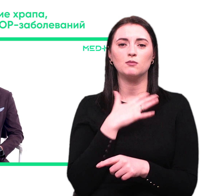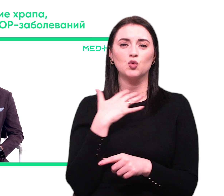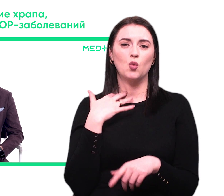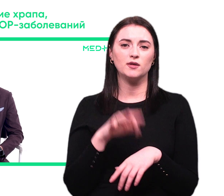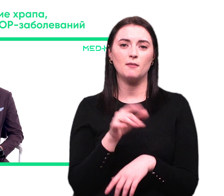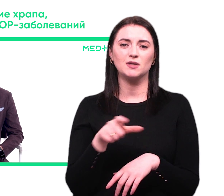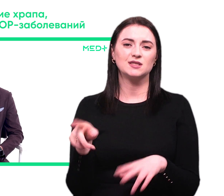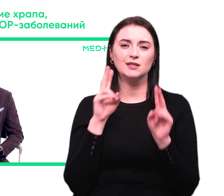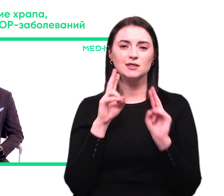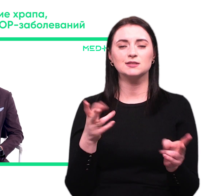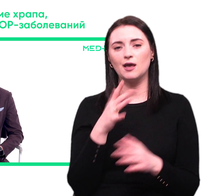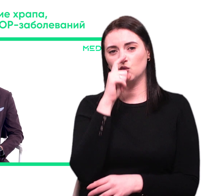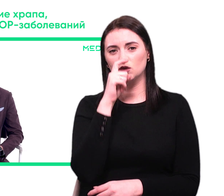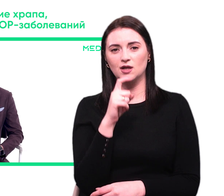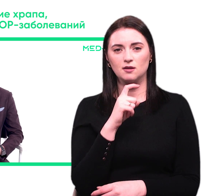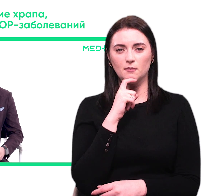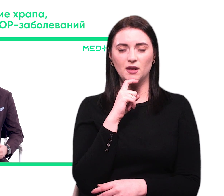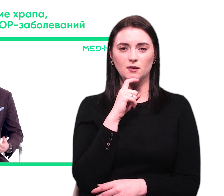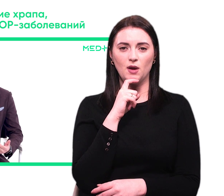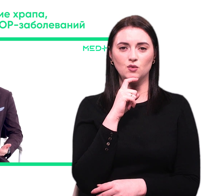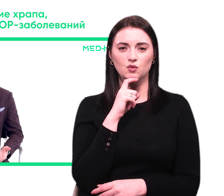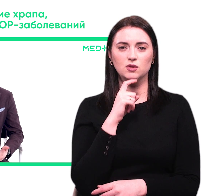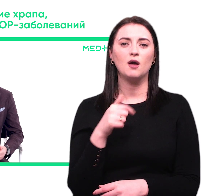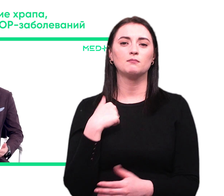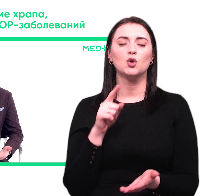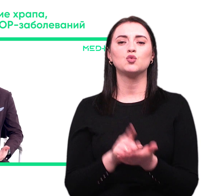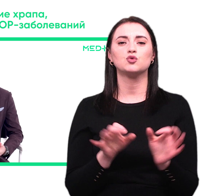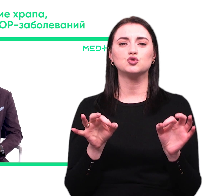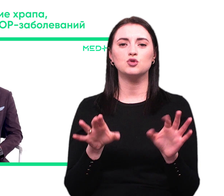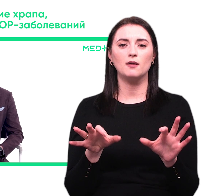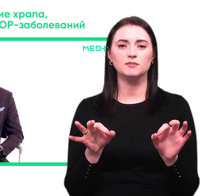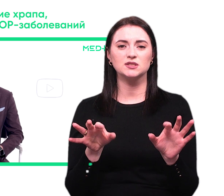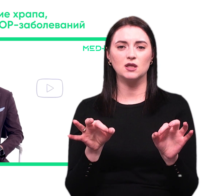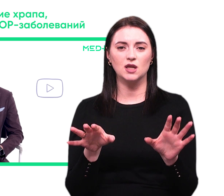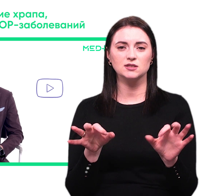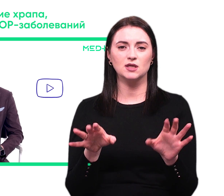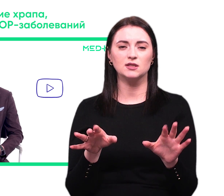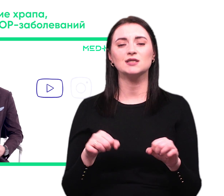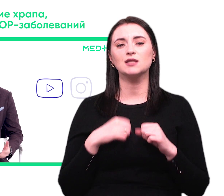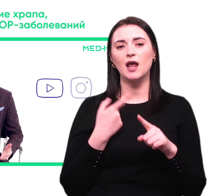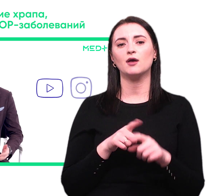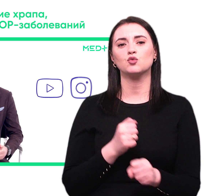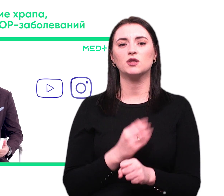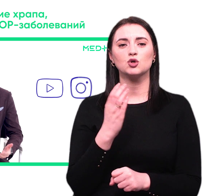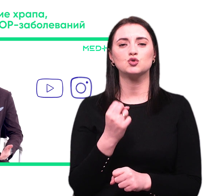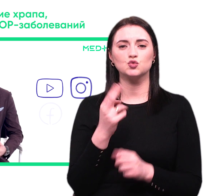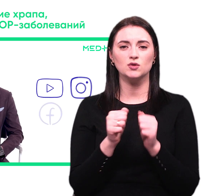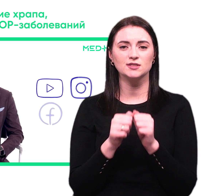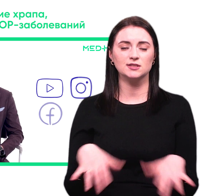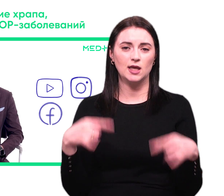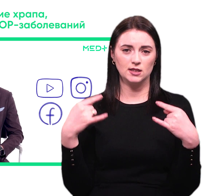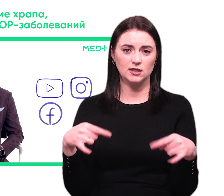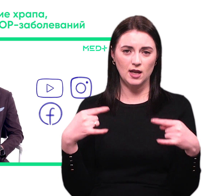не знают или не понимают, и мы должны им объяснять, разъяснять. И старайтесь это делать, социальные сети,